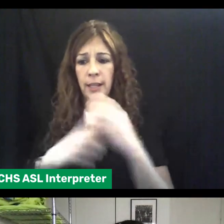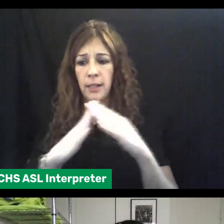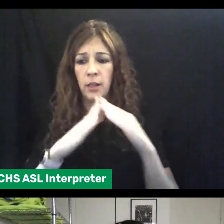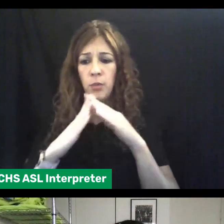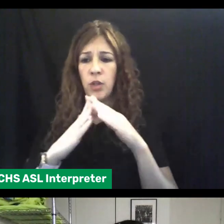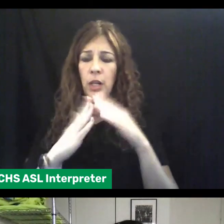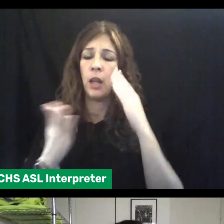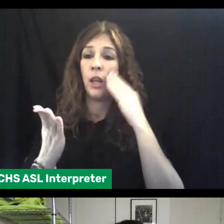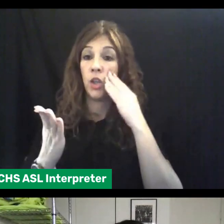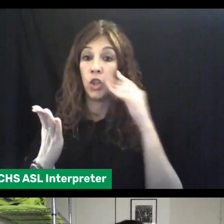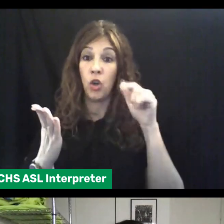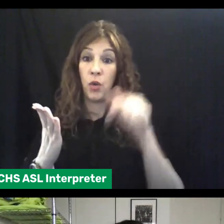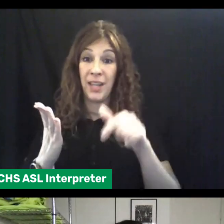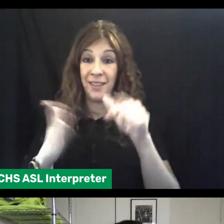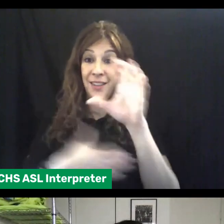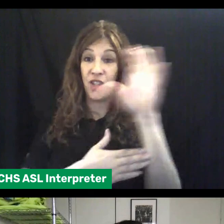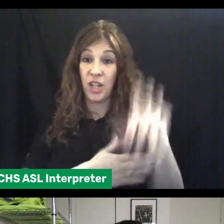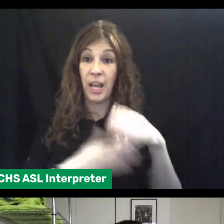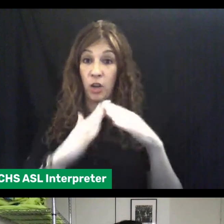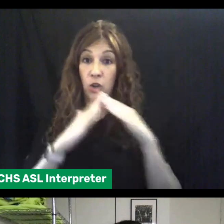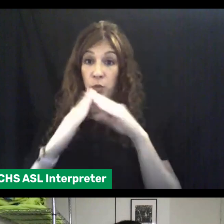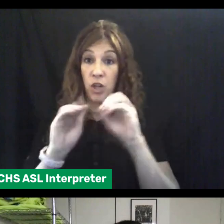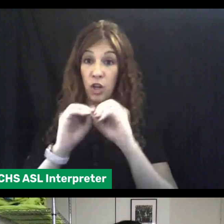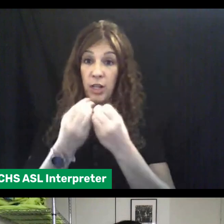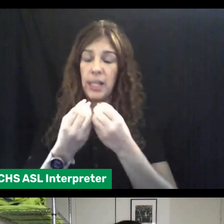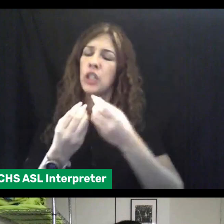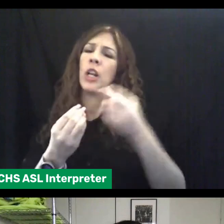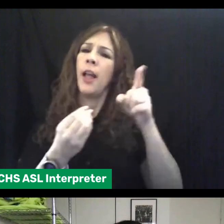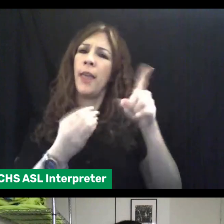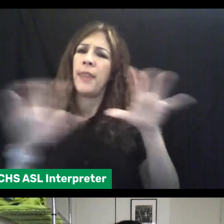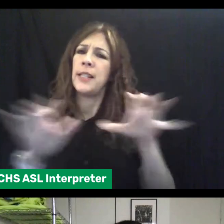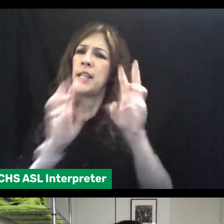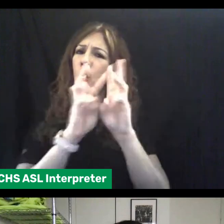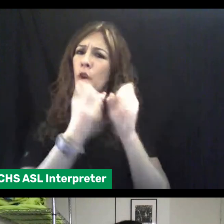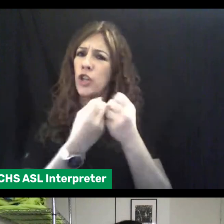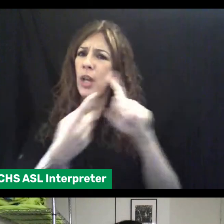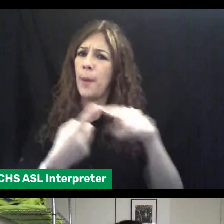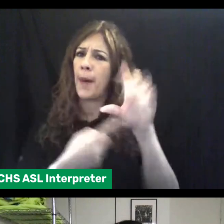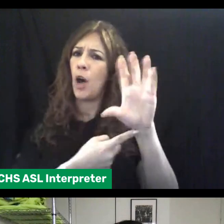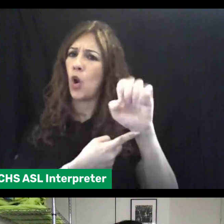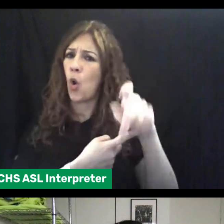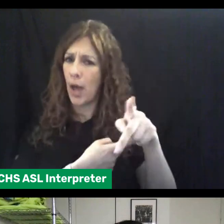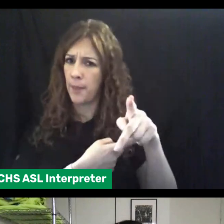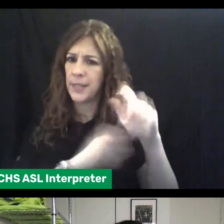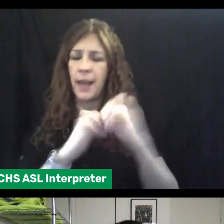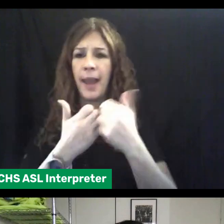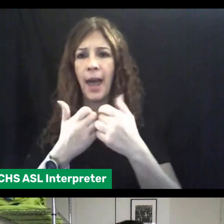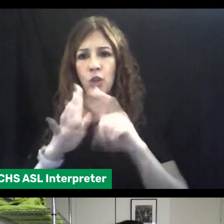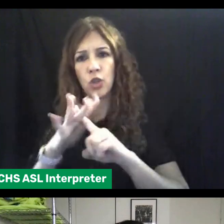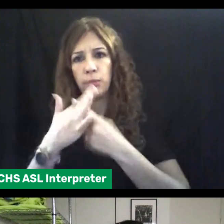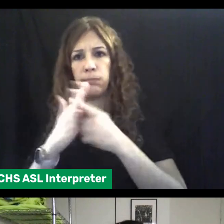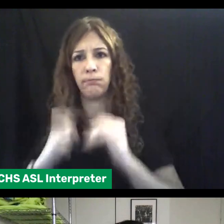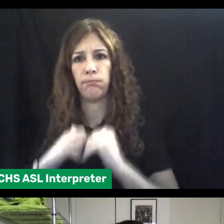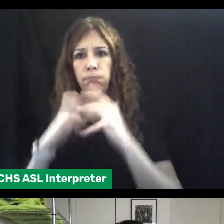el Chicago Community, mi organización, hizo un taller sobre cooperativas y cómo iniciar una